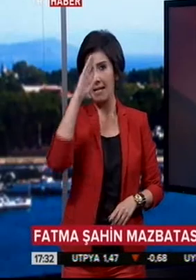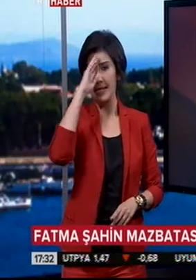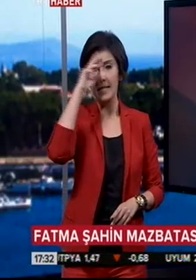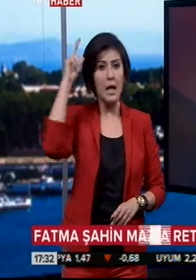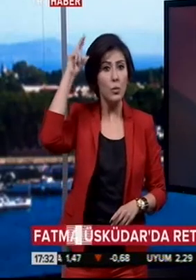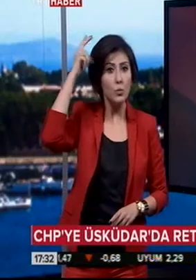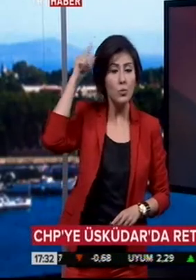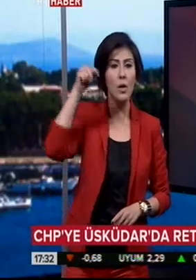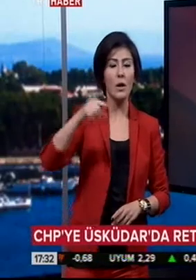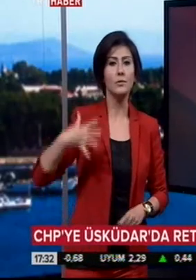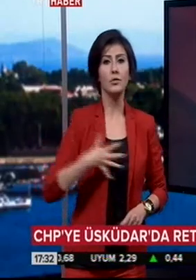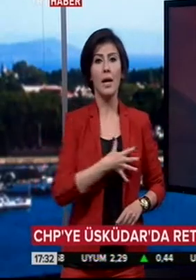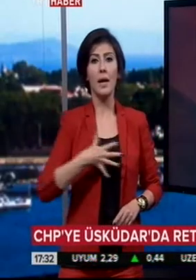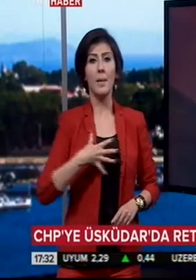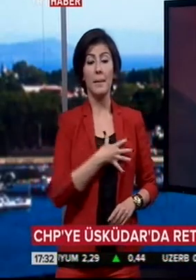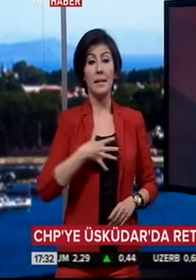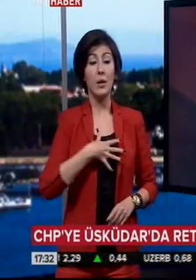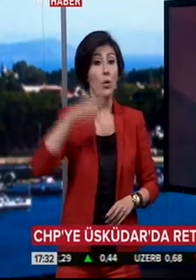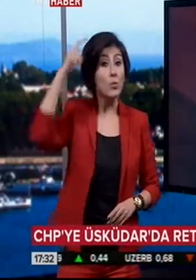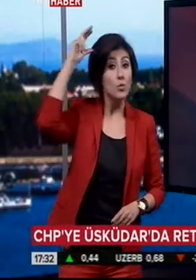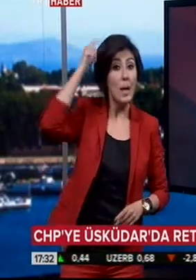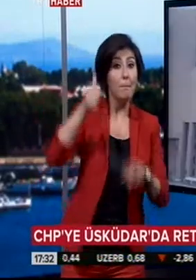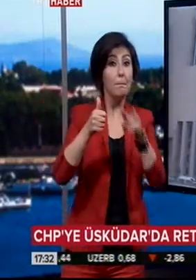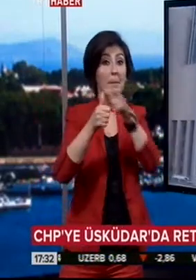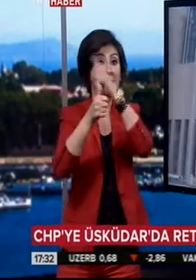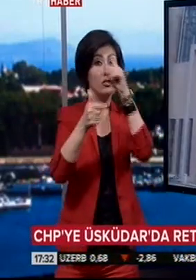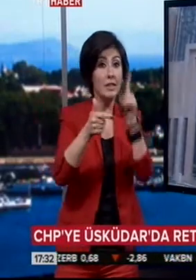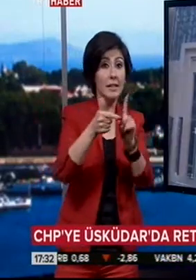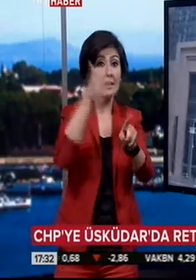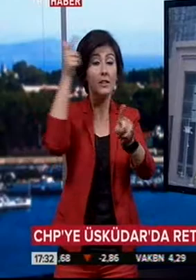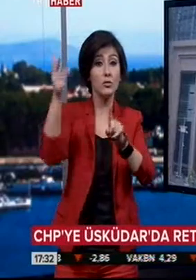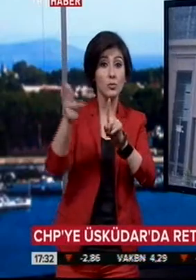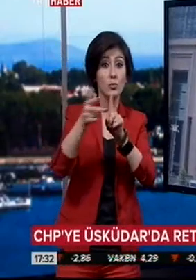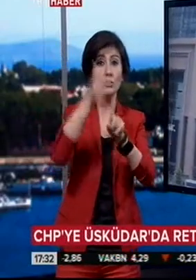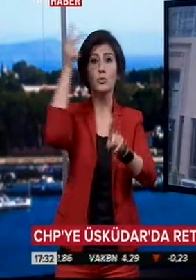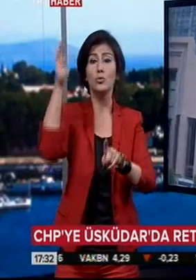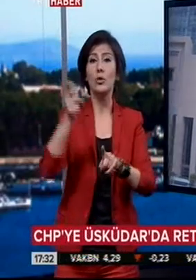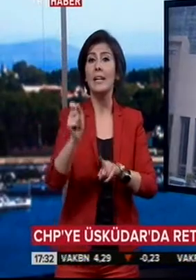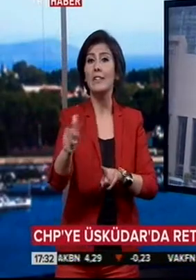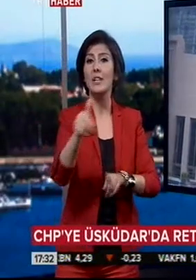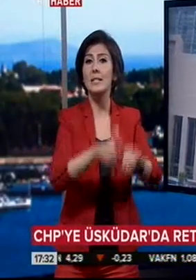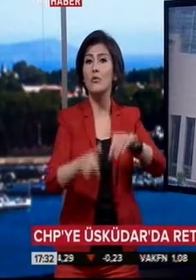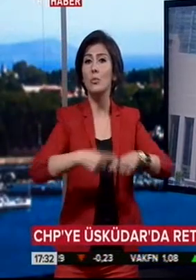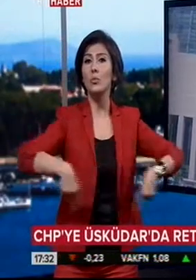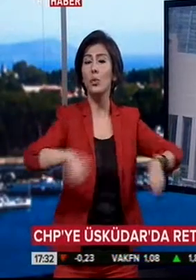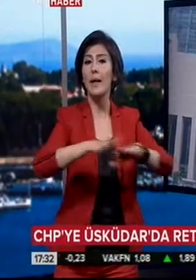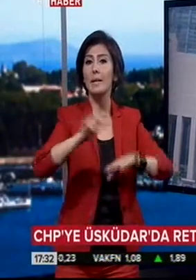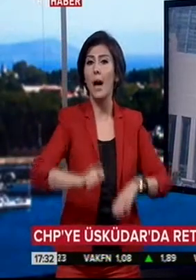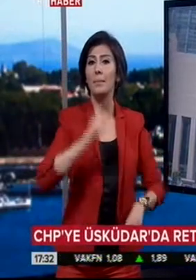İstanbul Üsküdar'da Cumhuriyet Halk Partisi'nin Üsküdar'da birinci, ikinci, üçüncü ilçe seçim kurullarına